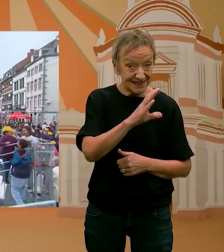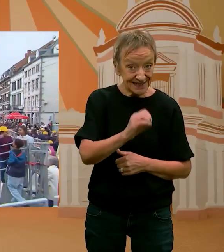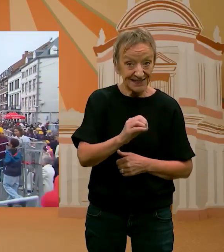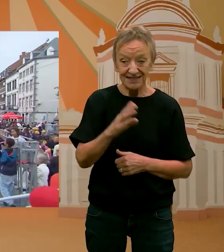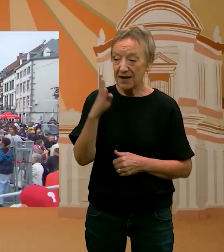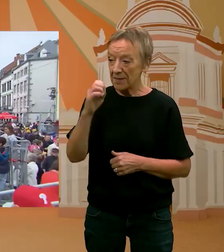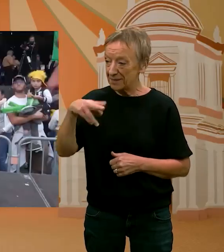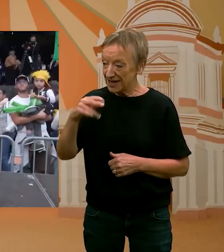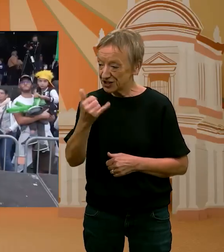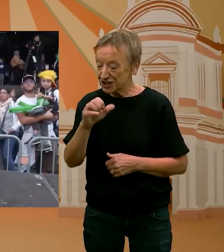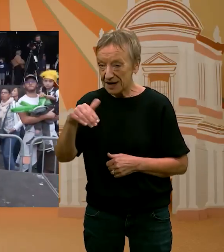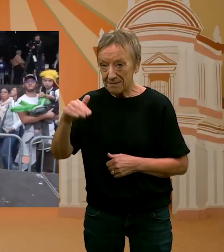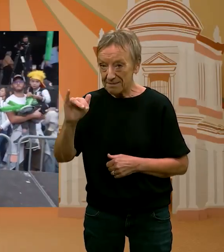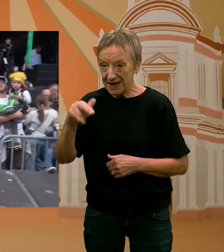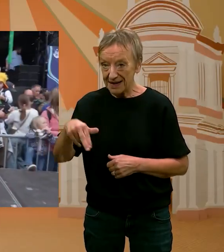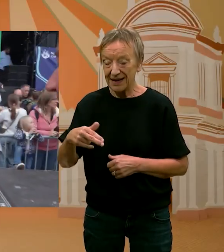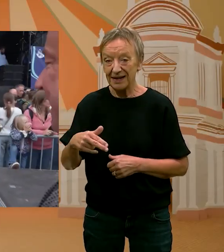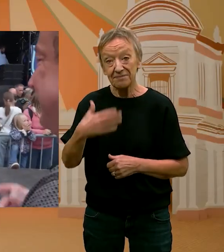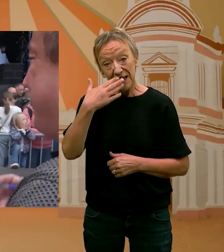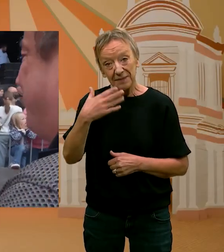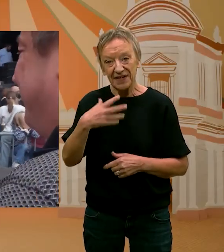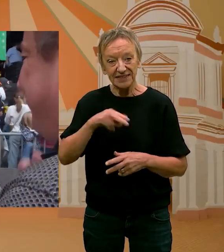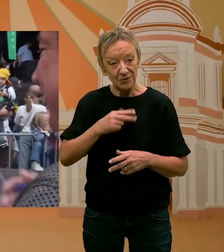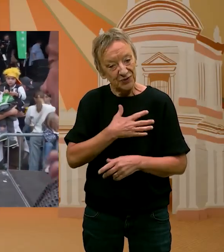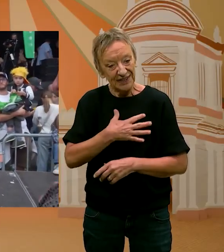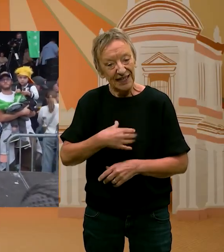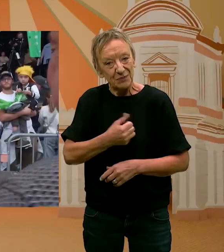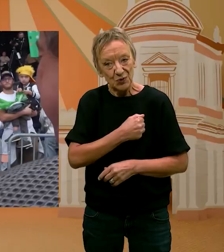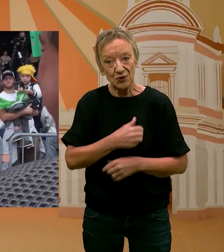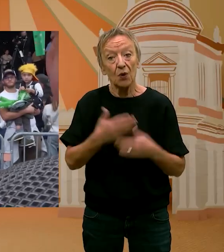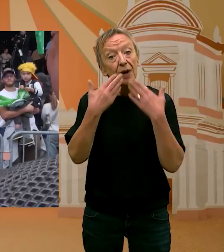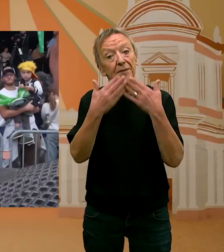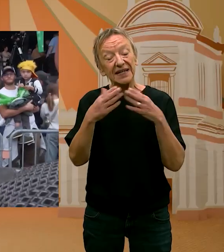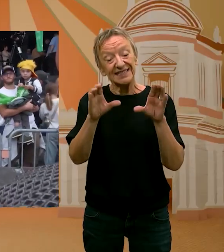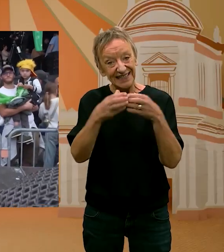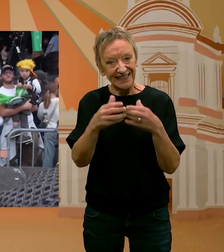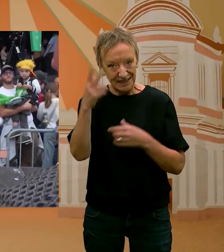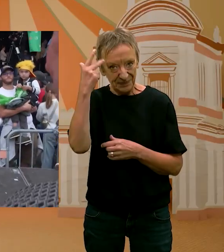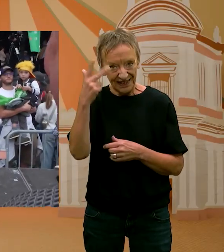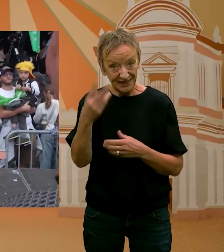pendant le combat. Merci à toute l'équipe technique qui a permis cette retransmission.